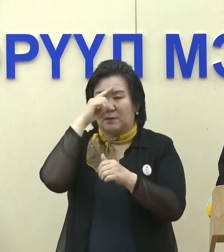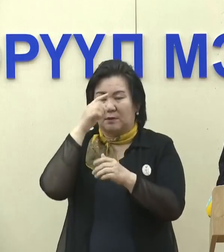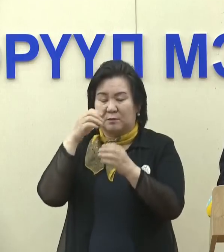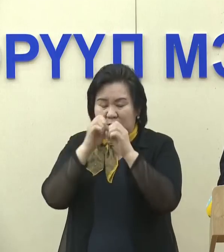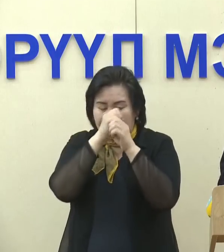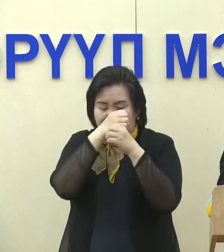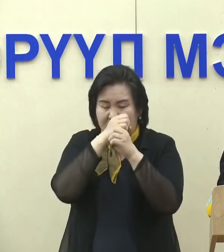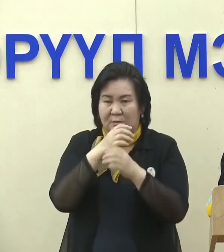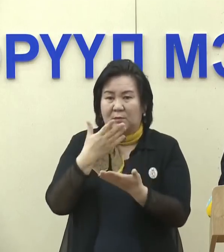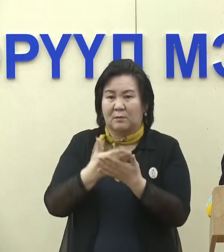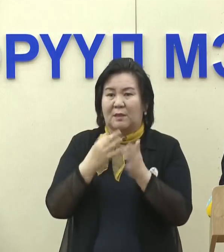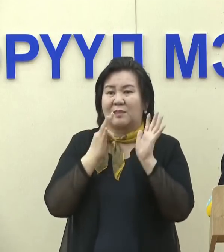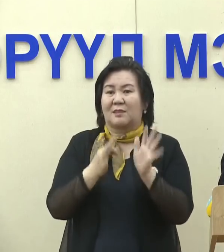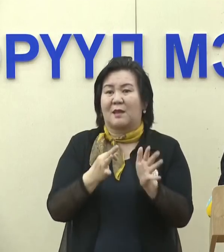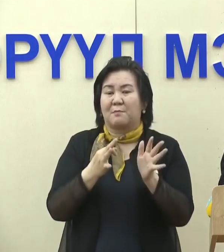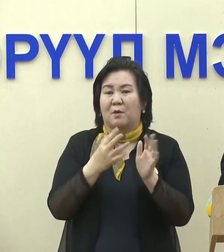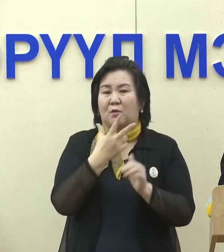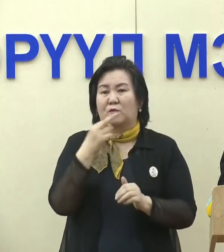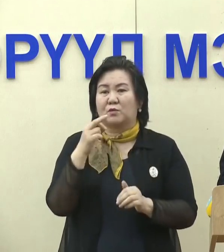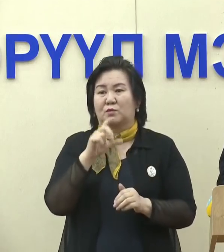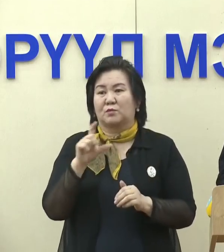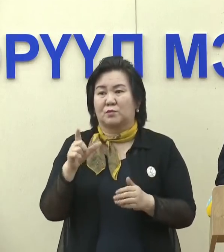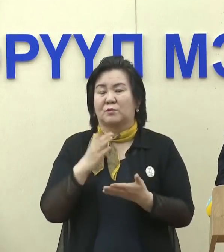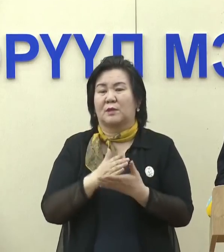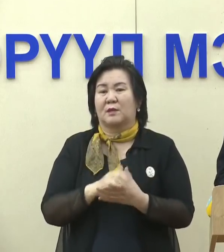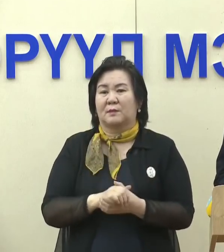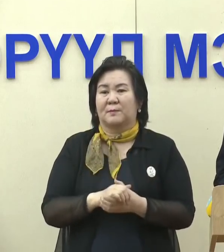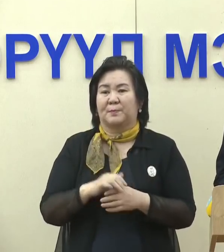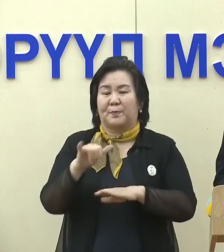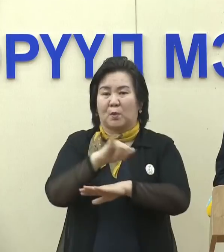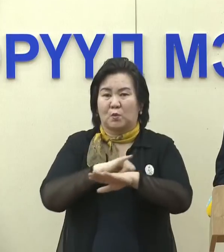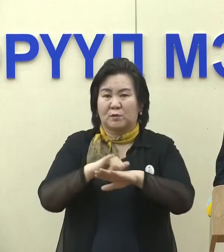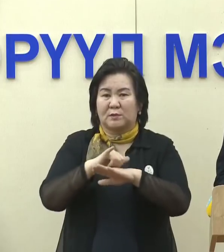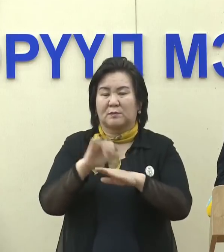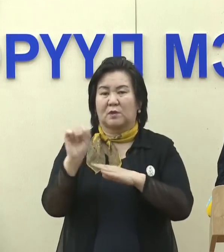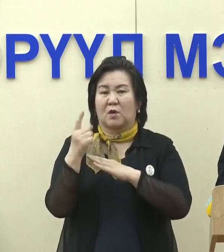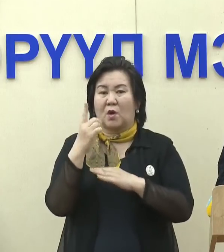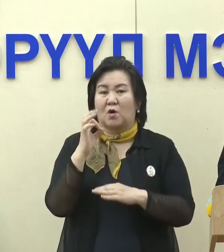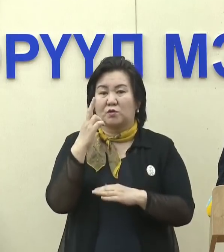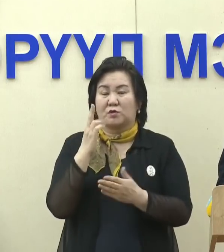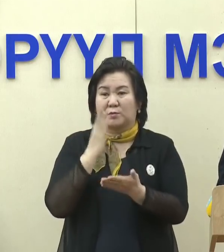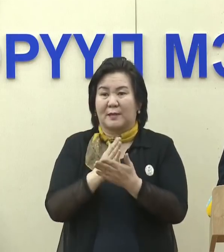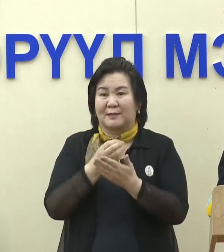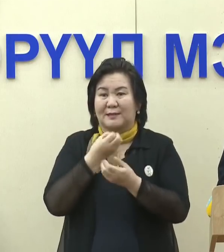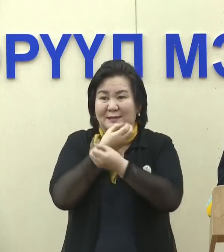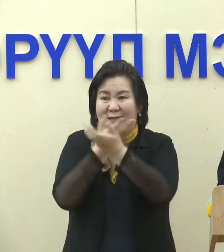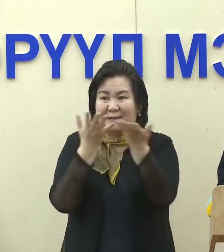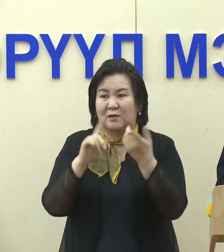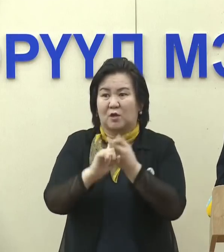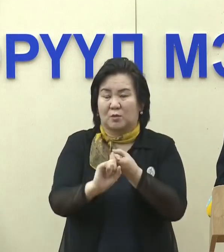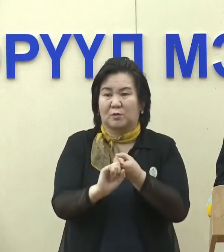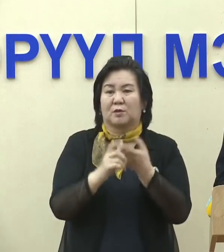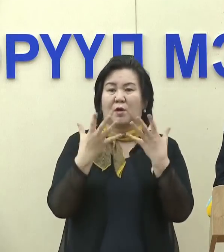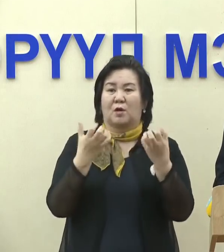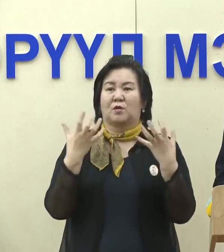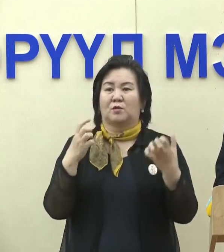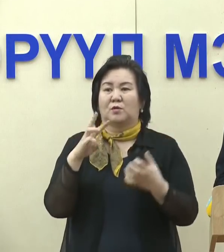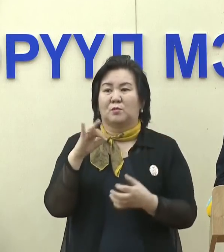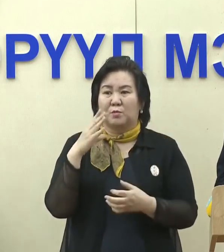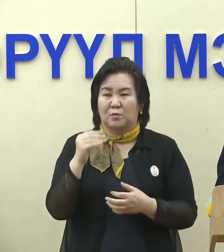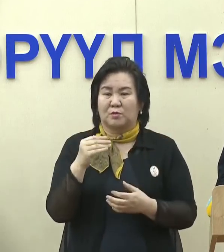тоо 8400 гаруй болсон. За улсын хэмжээнд онц байдал зарласантай холбогдуулж олон мууж